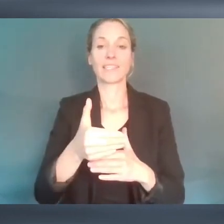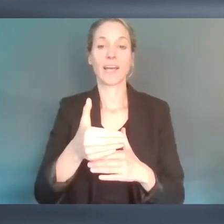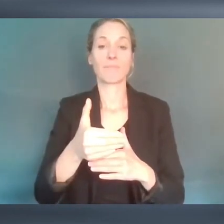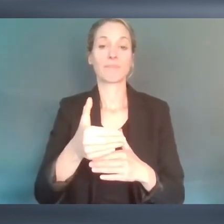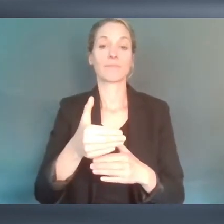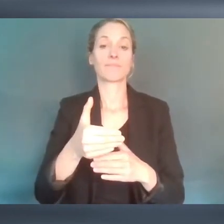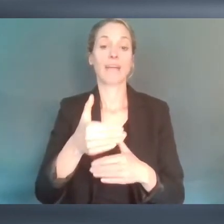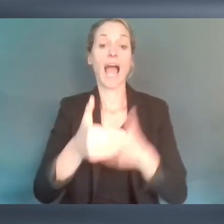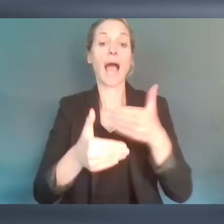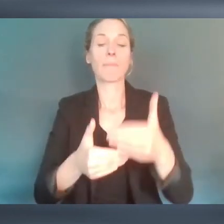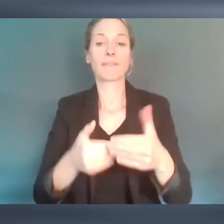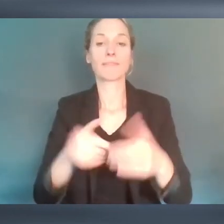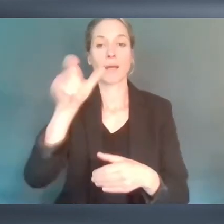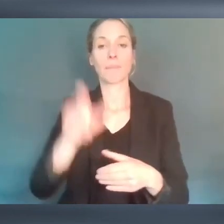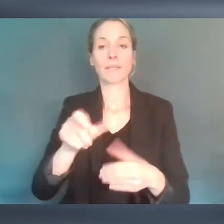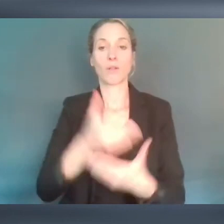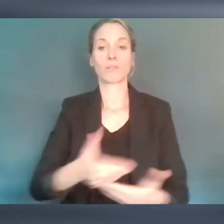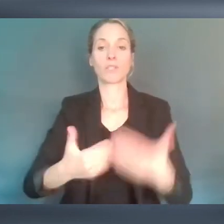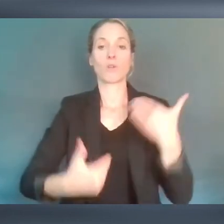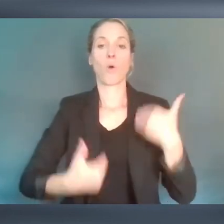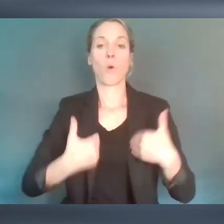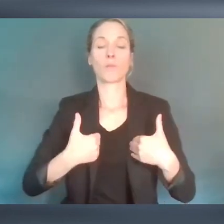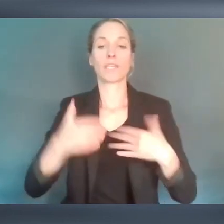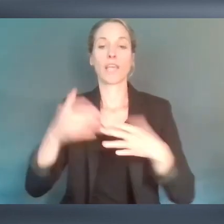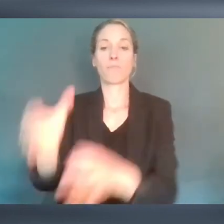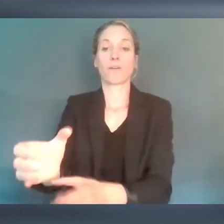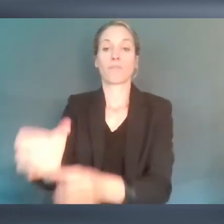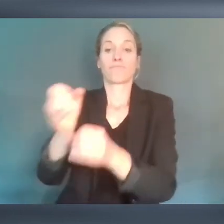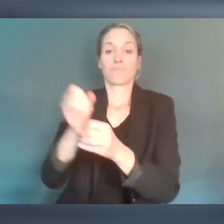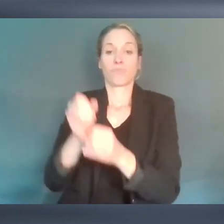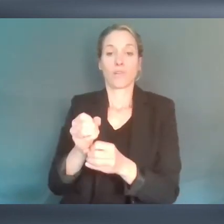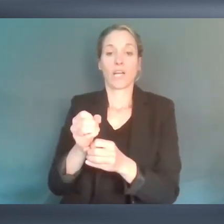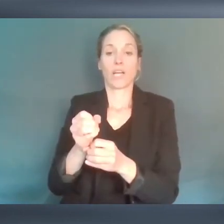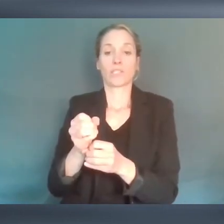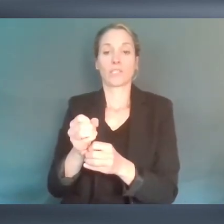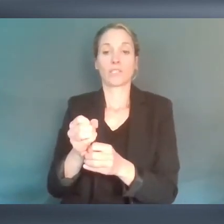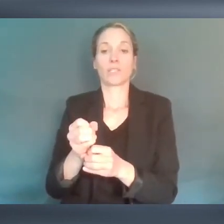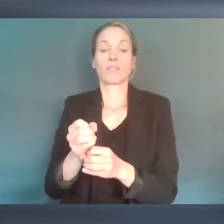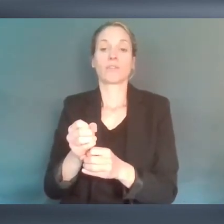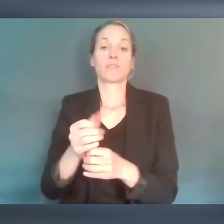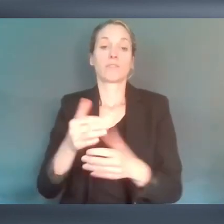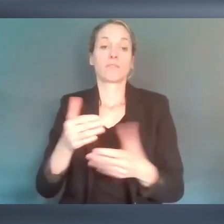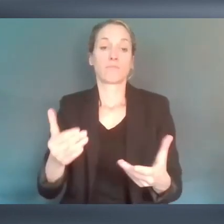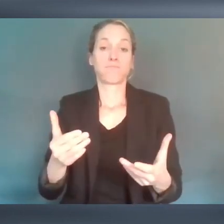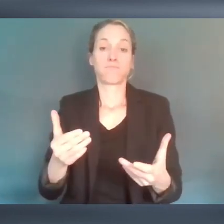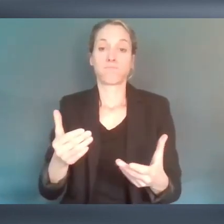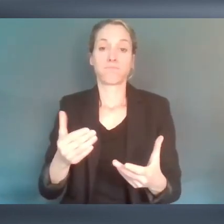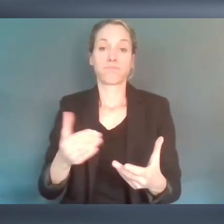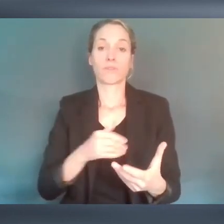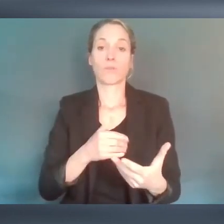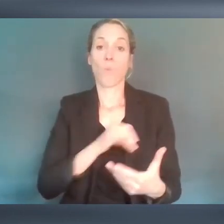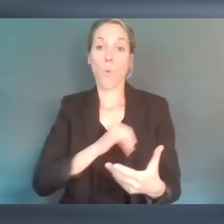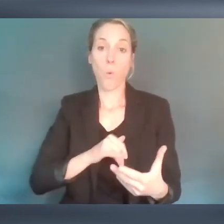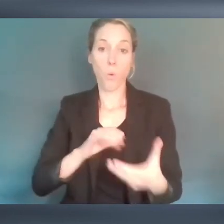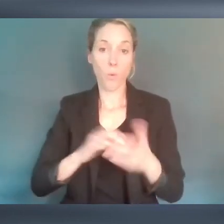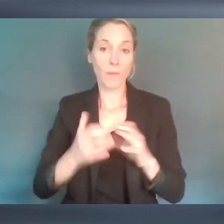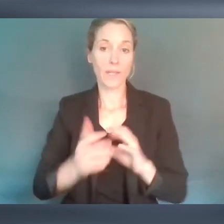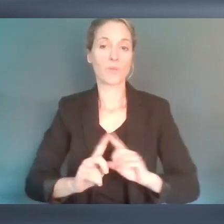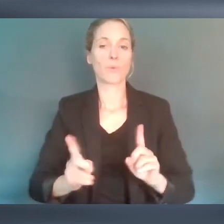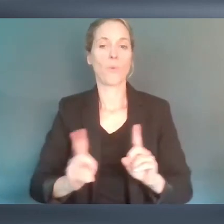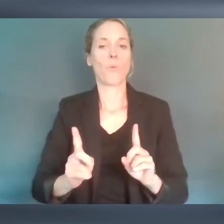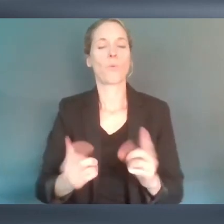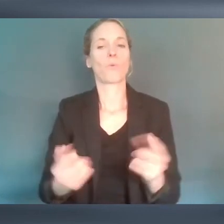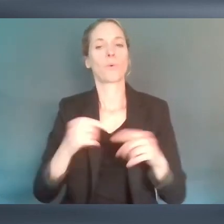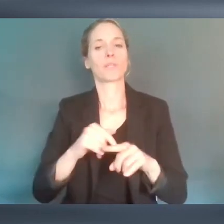de handicap, ce n'est finalement pas grand-chose. Au pire, c'est un petit plus qui peut être aussi